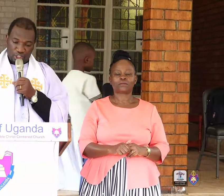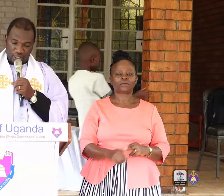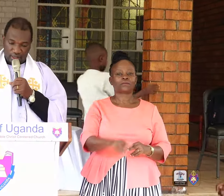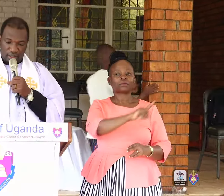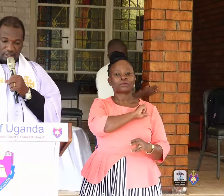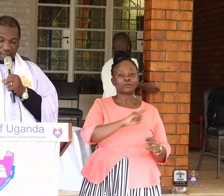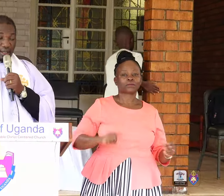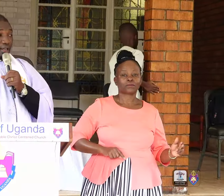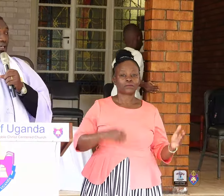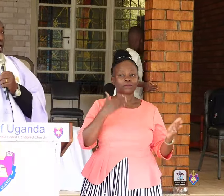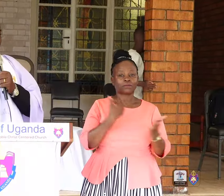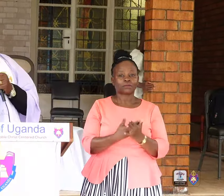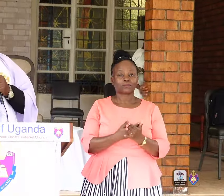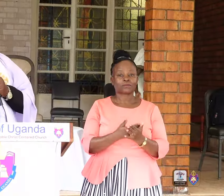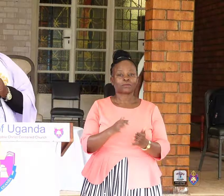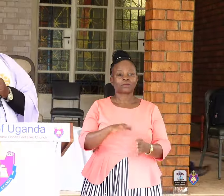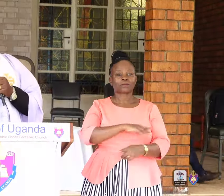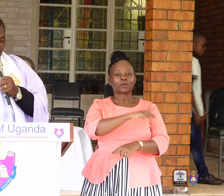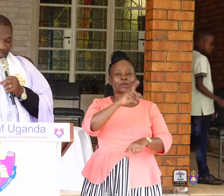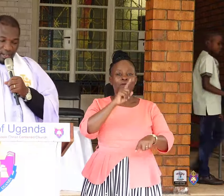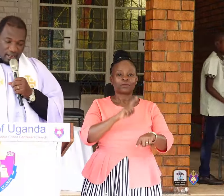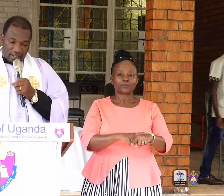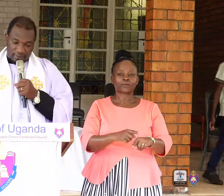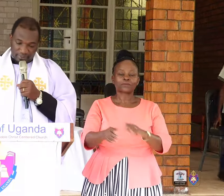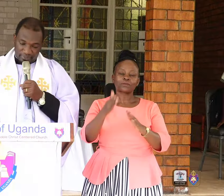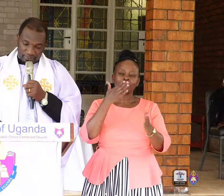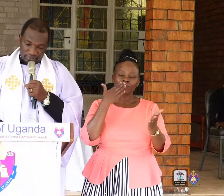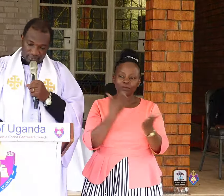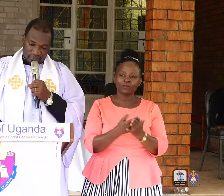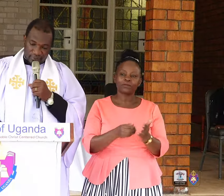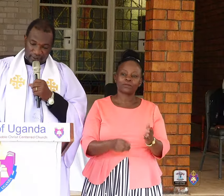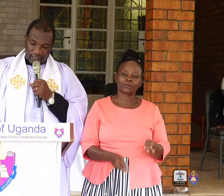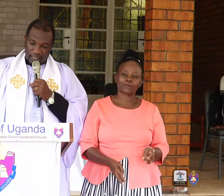mulungi ate kiseera kyonna.